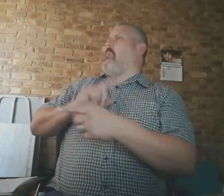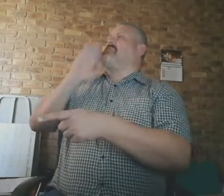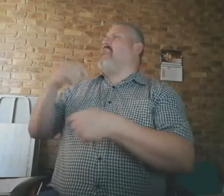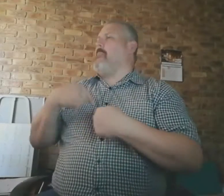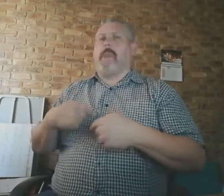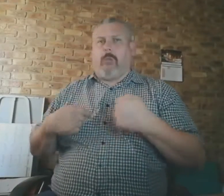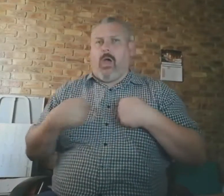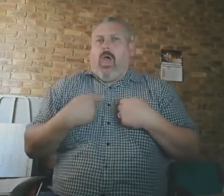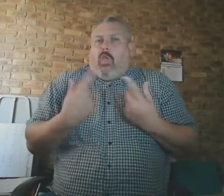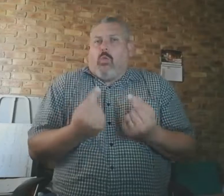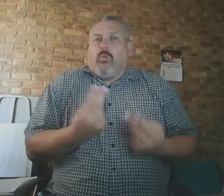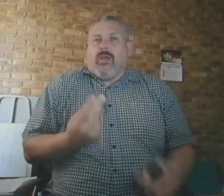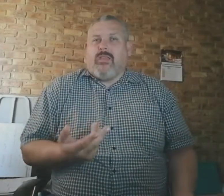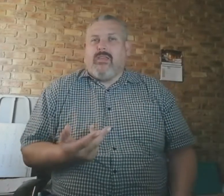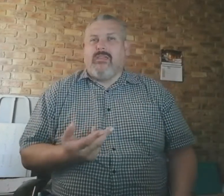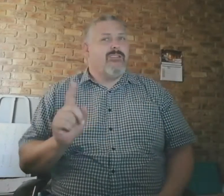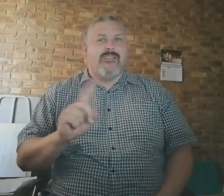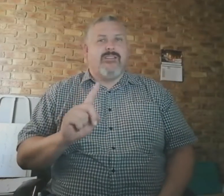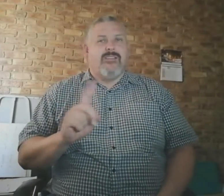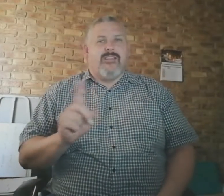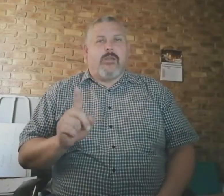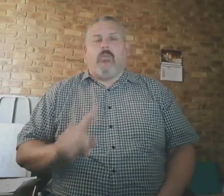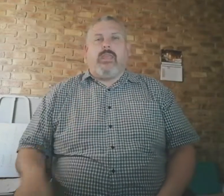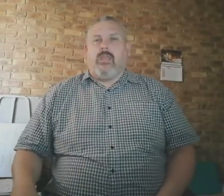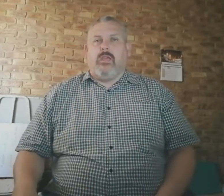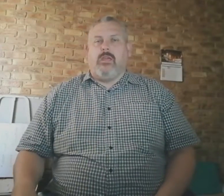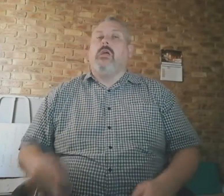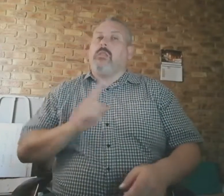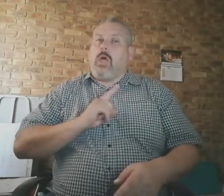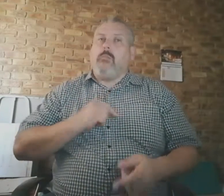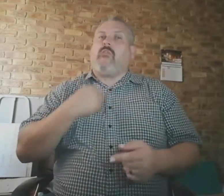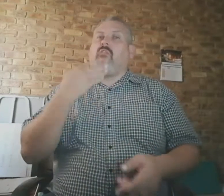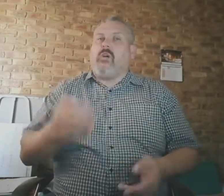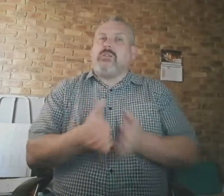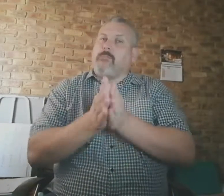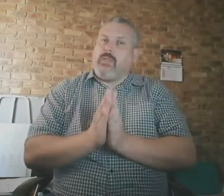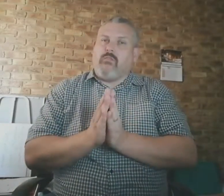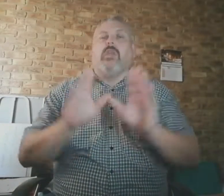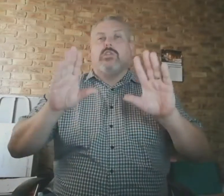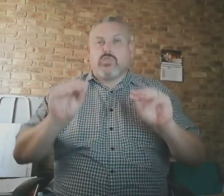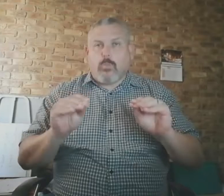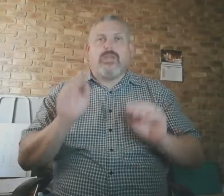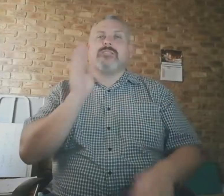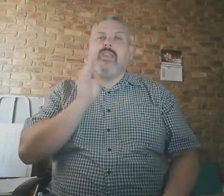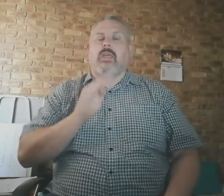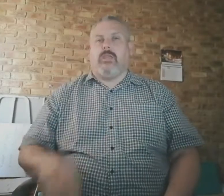Skinder van denk maar, doen wees. Meneer. Laat me vertellen, soblieft. Stop, skinder.